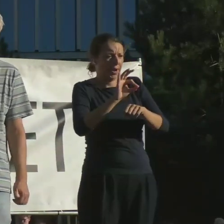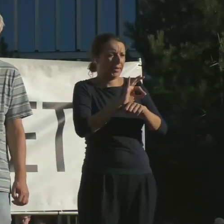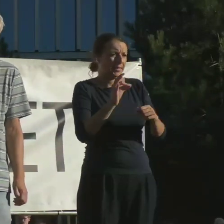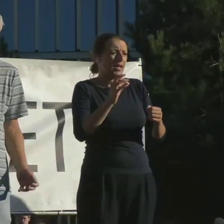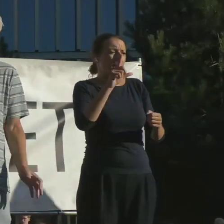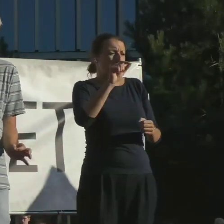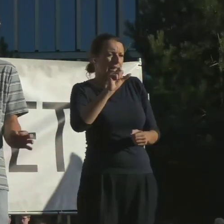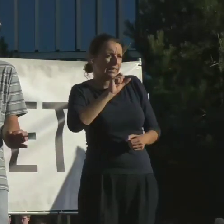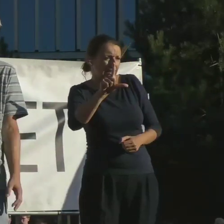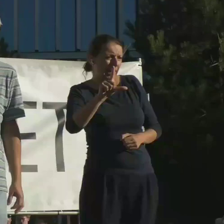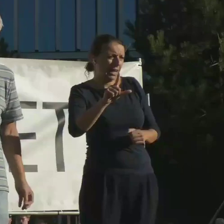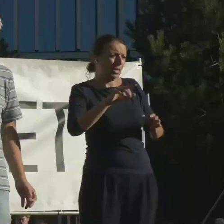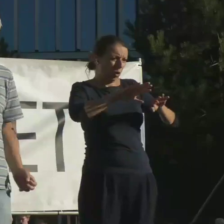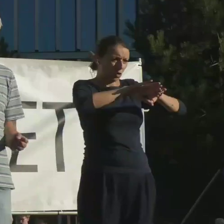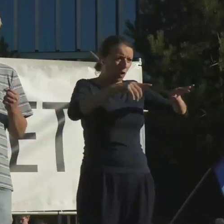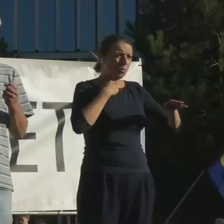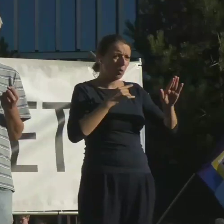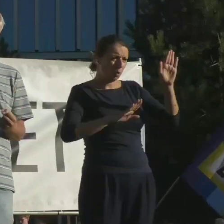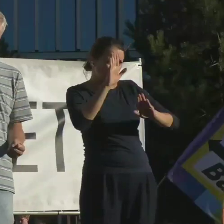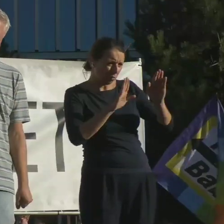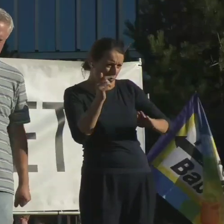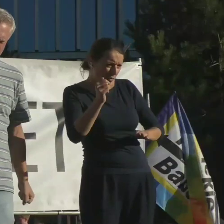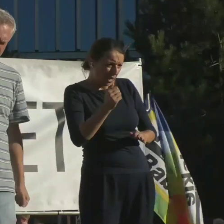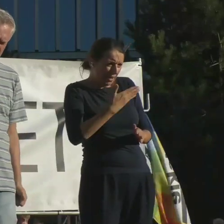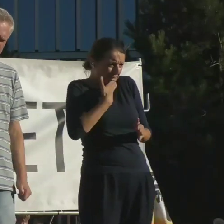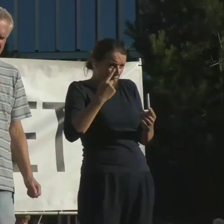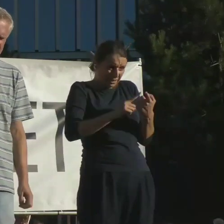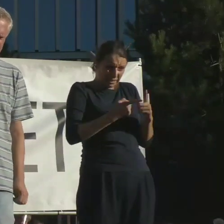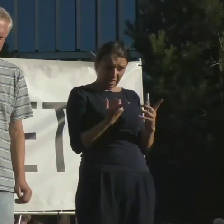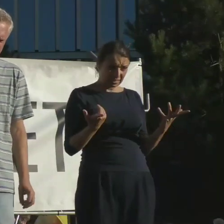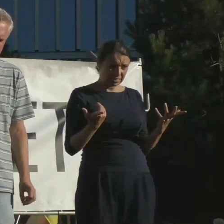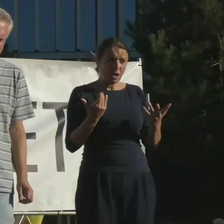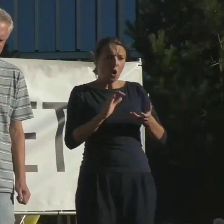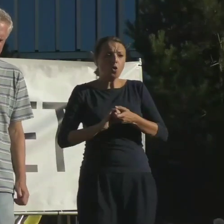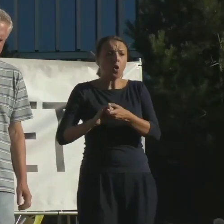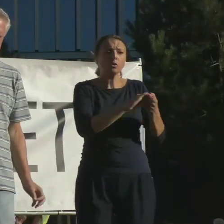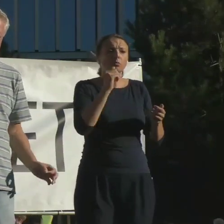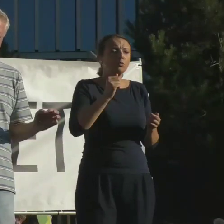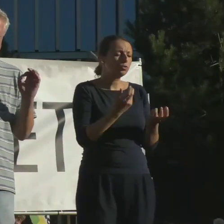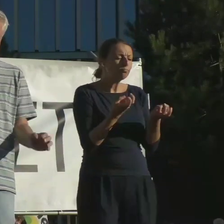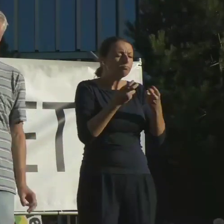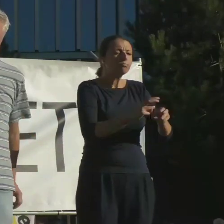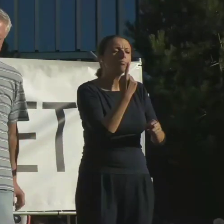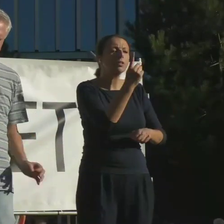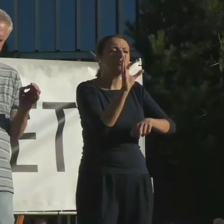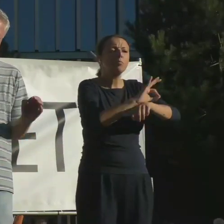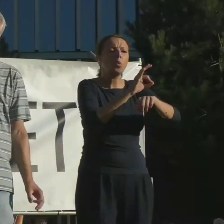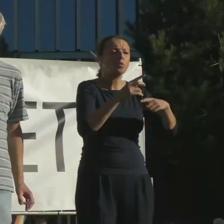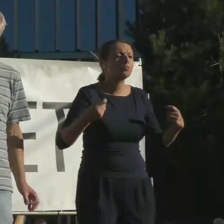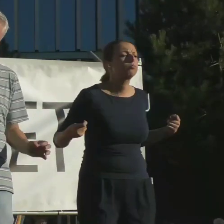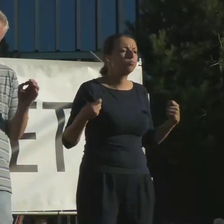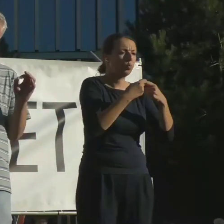projektu PSL-u, to nie ma sensu. Koalicja musi stworzyć jeden wspólny projekt i zapewnić jego